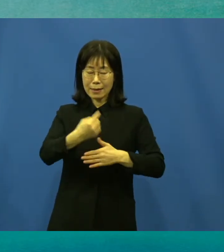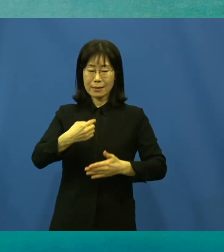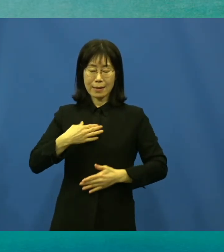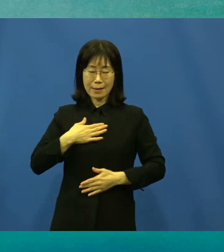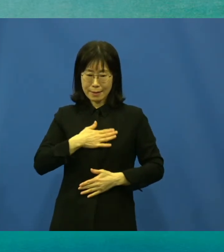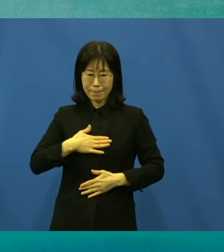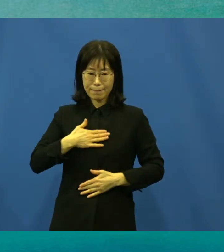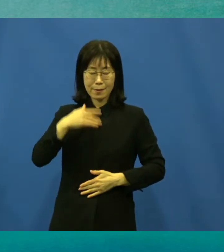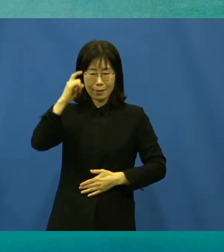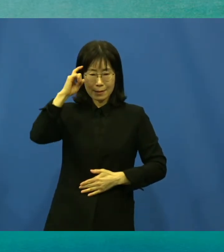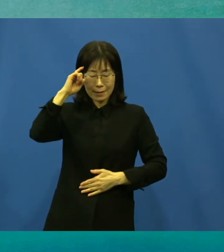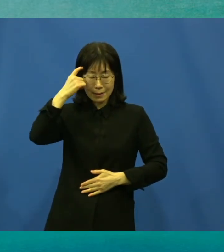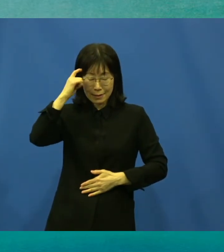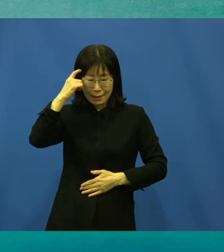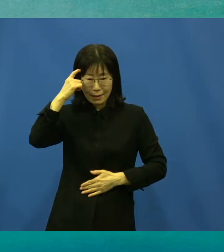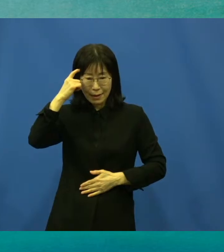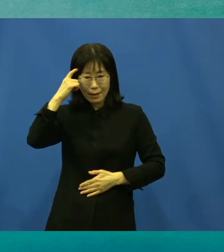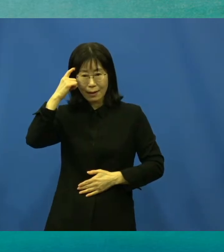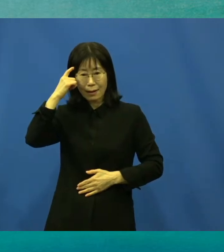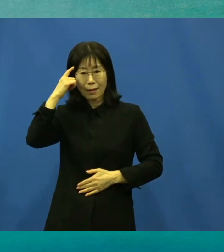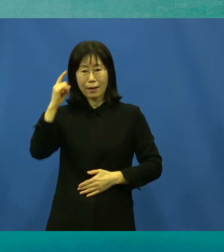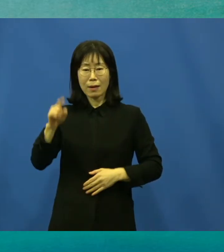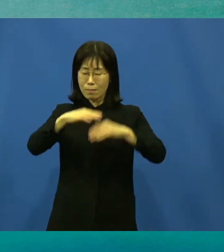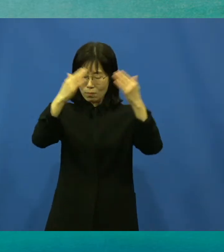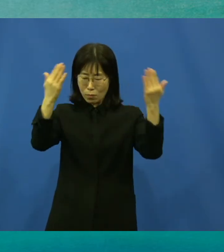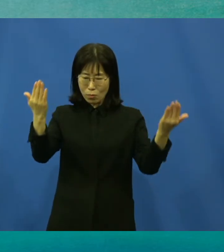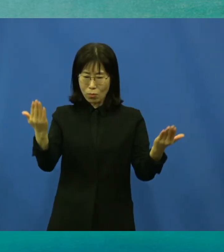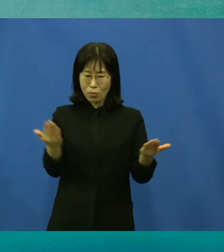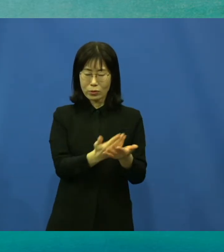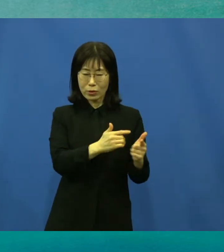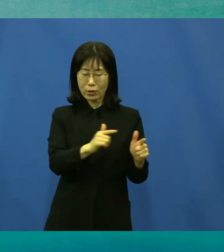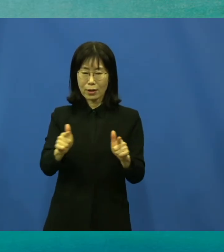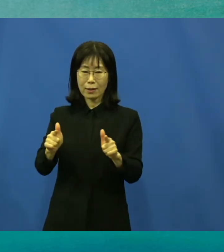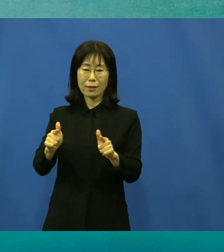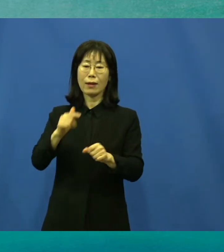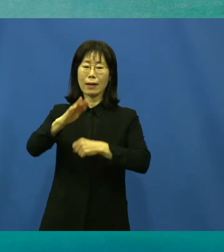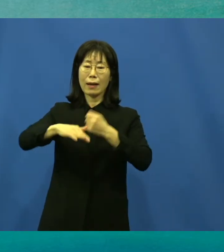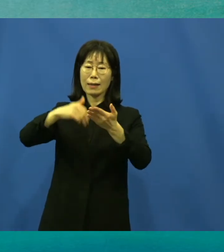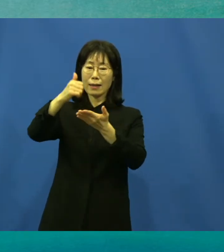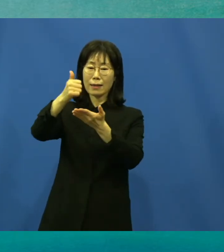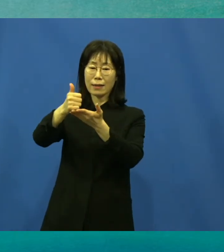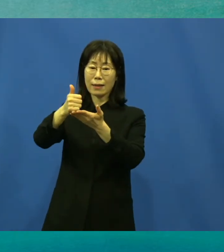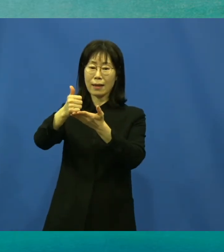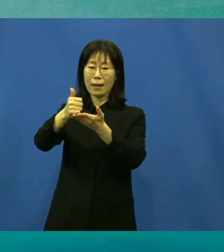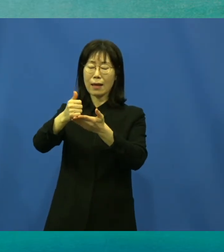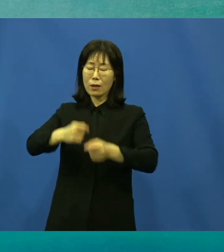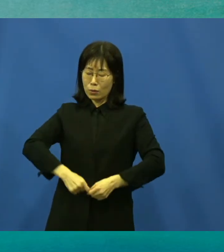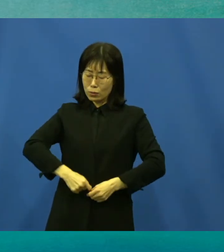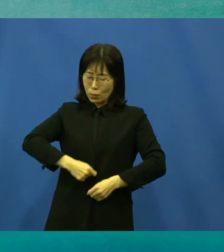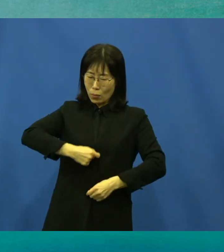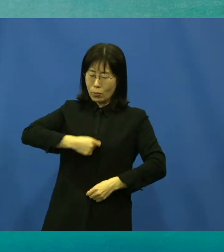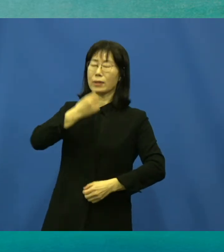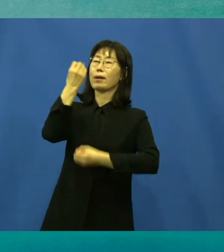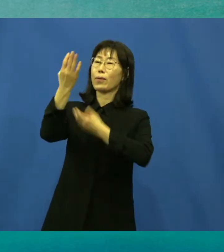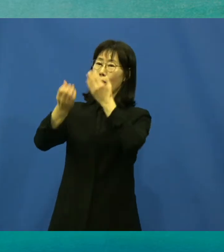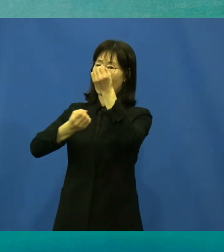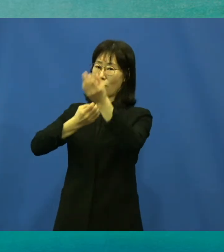생각, 자신의 모든 것을 하나님께 있는 그대로 쏟아